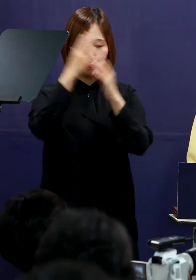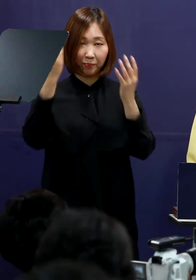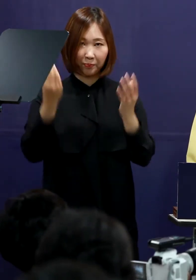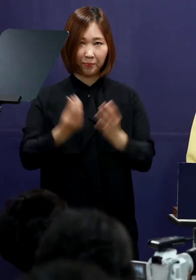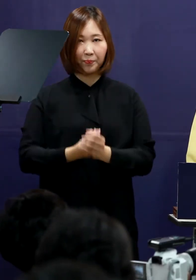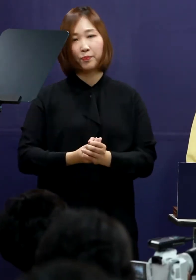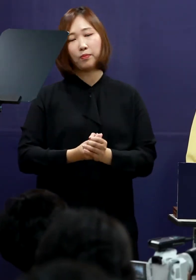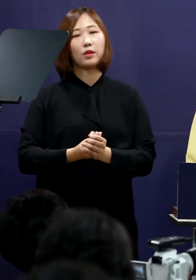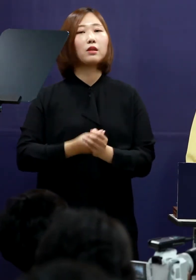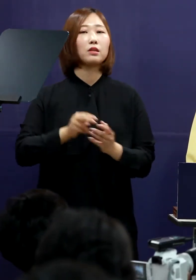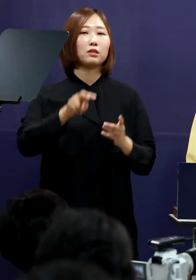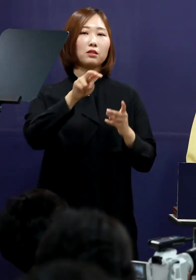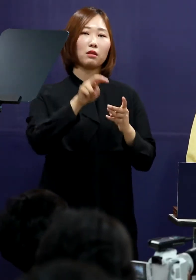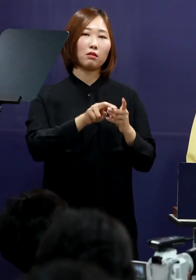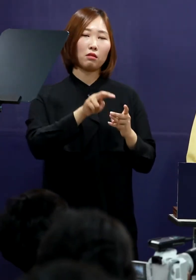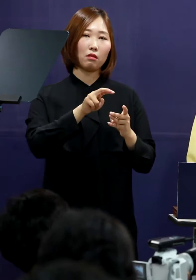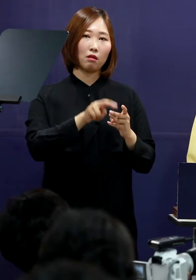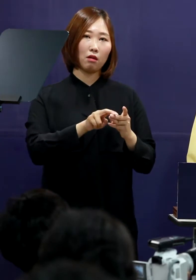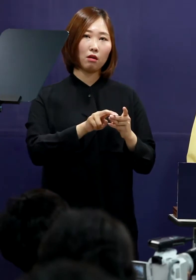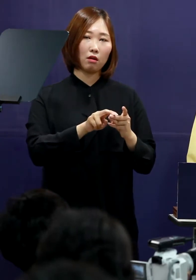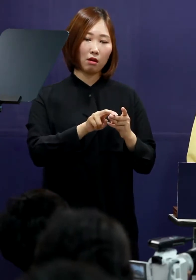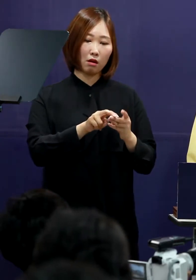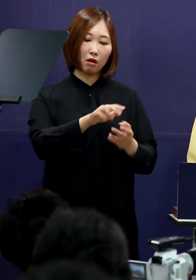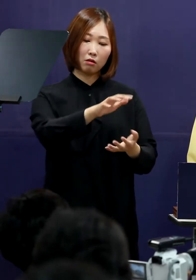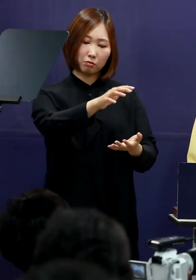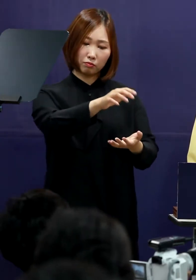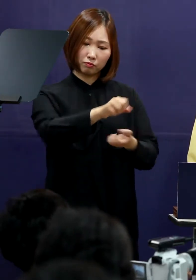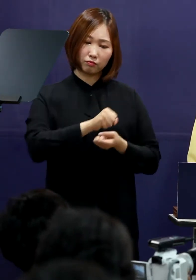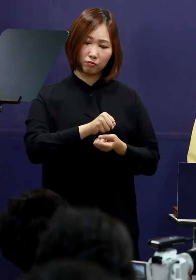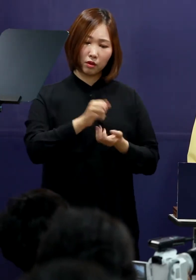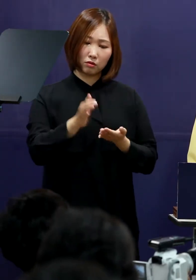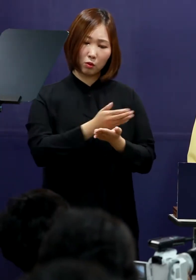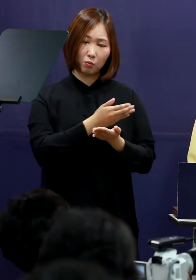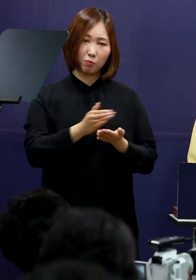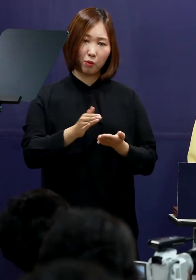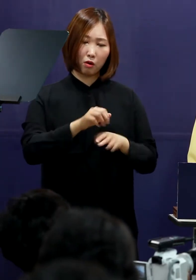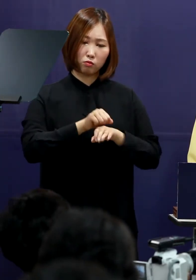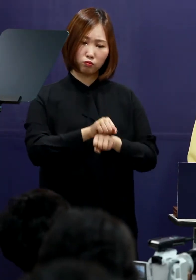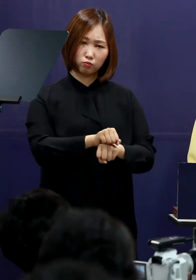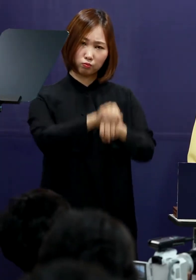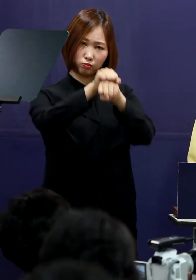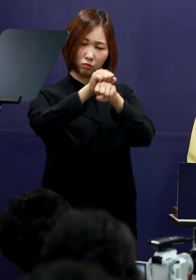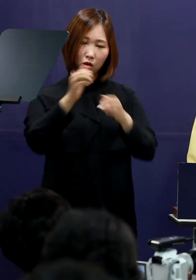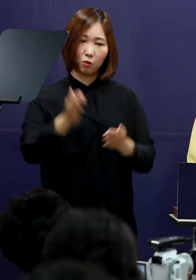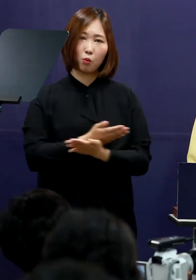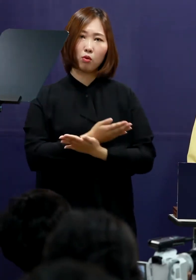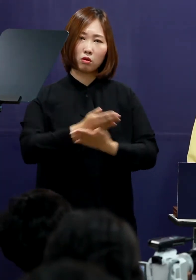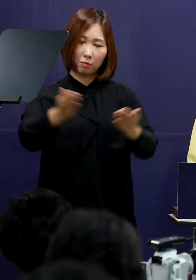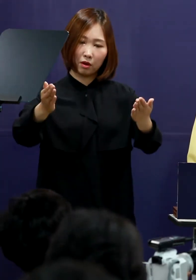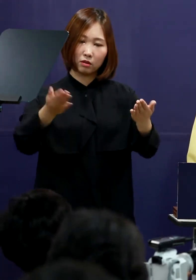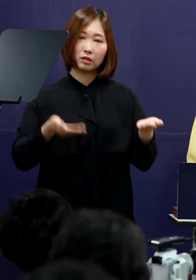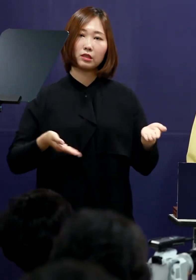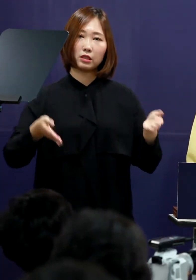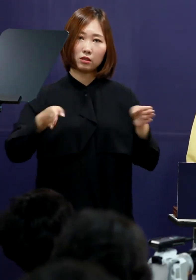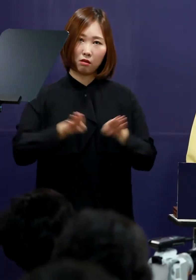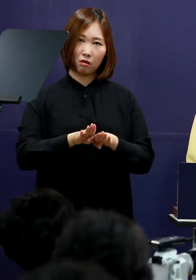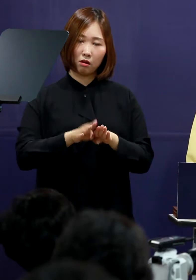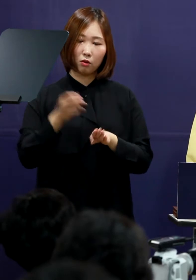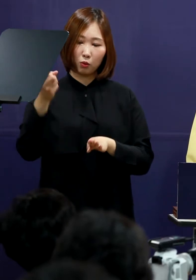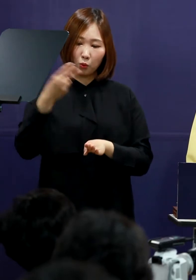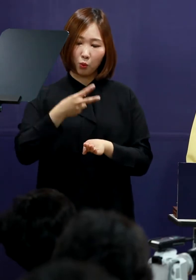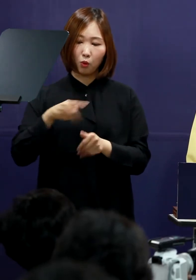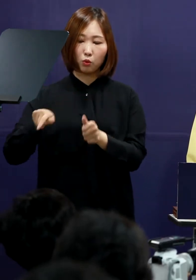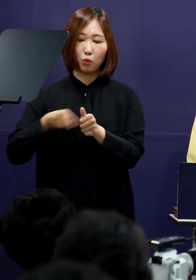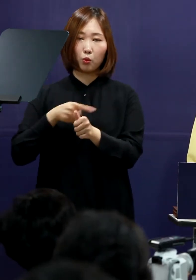이 센터에는 집화, 선별, 저장, 공급을 위한 민관시설과 또